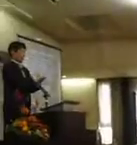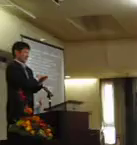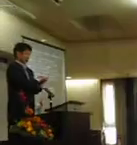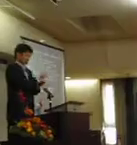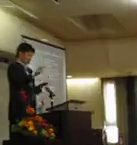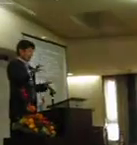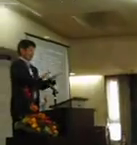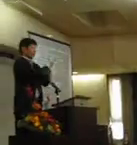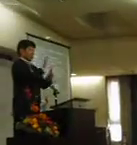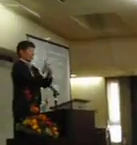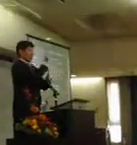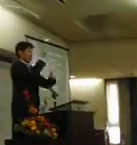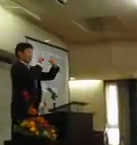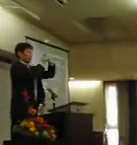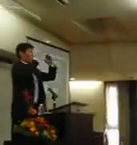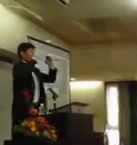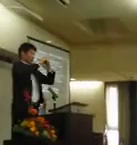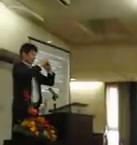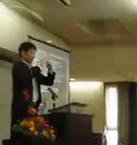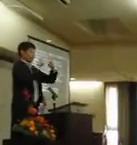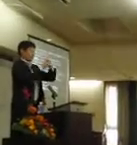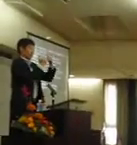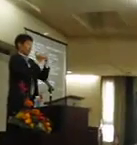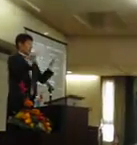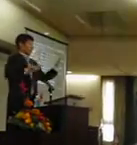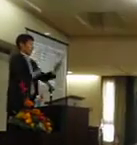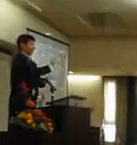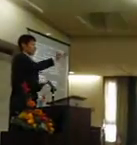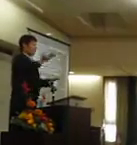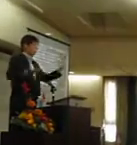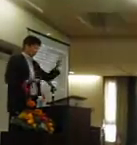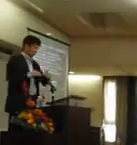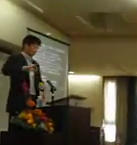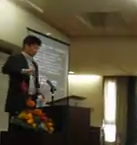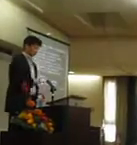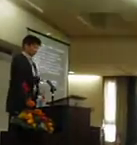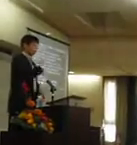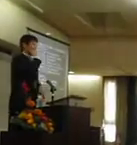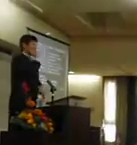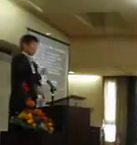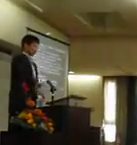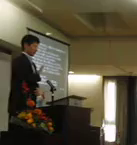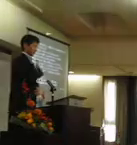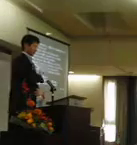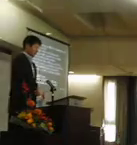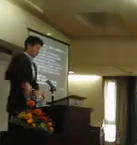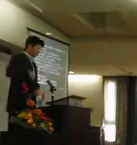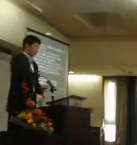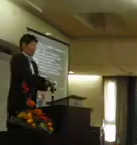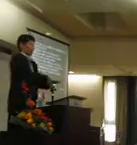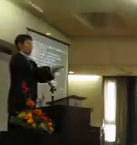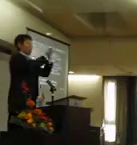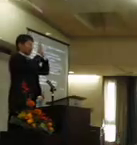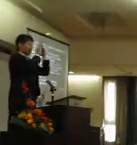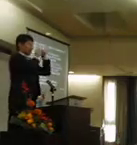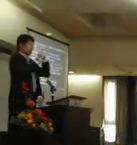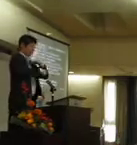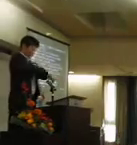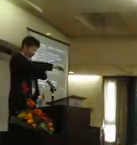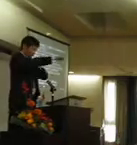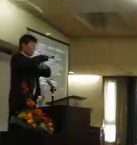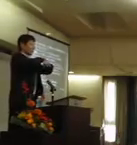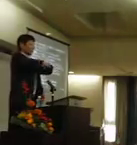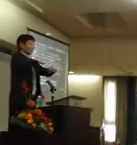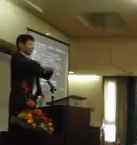じます。清い公共の教会、聖徒の交わり、罪の許し、体のよみが